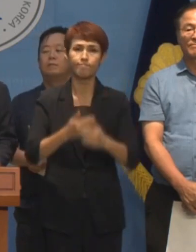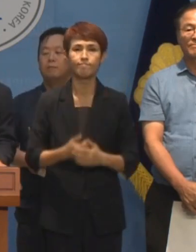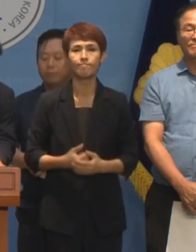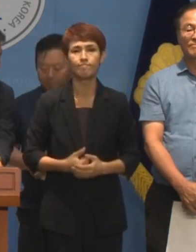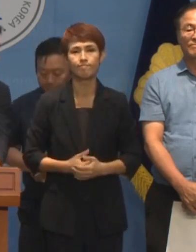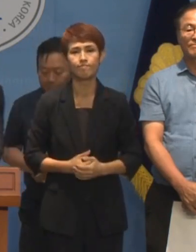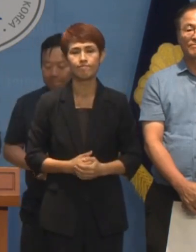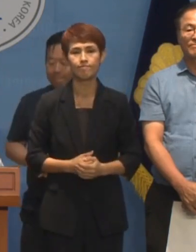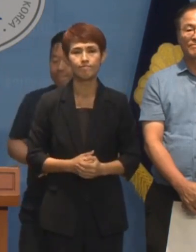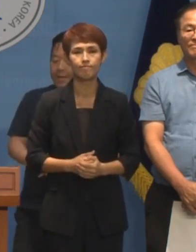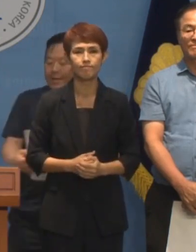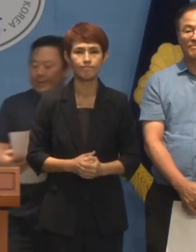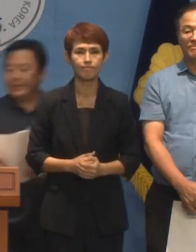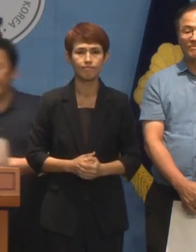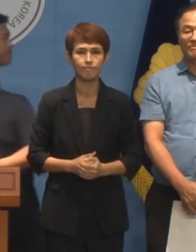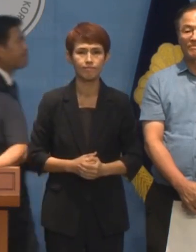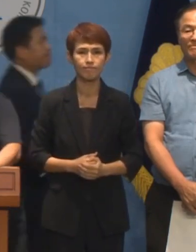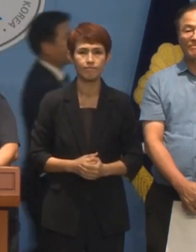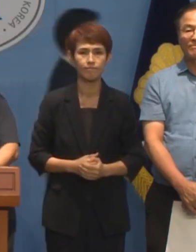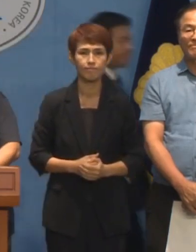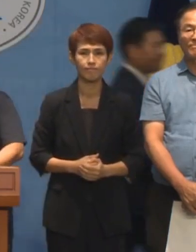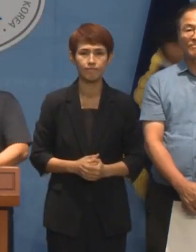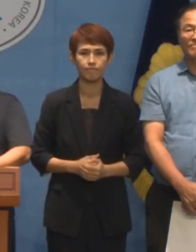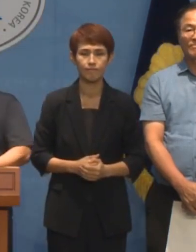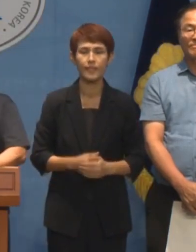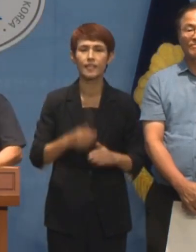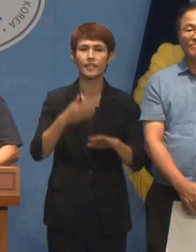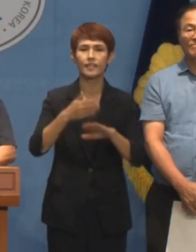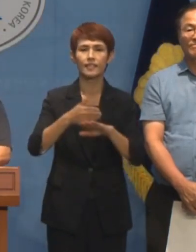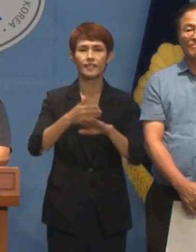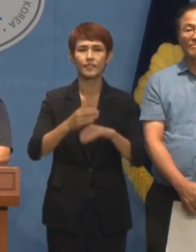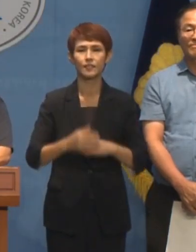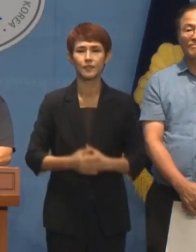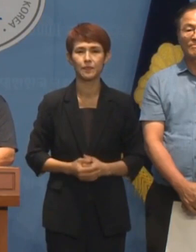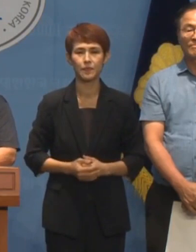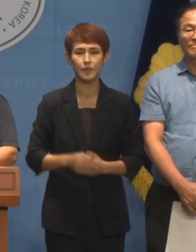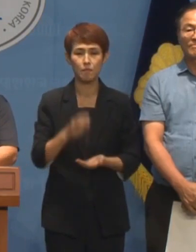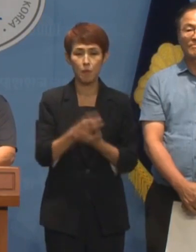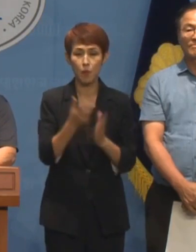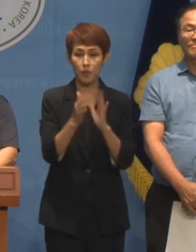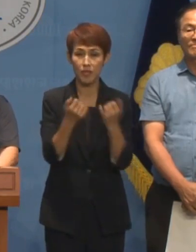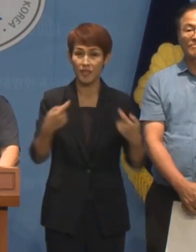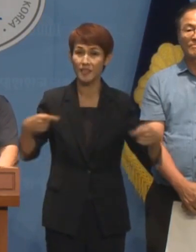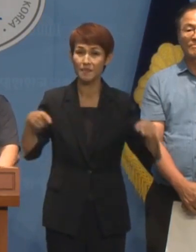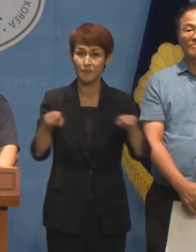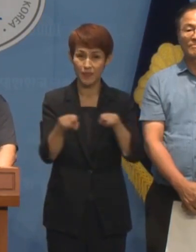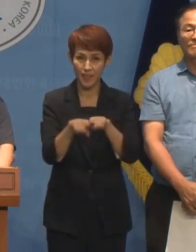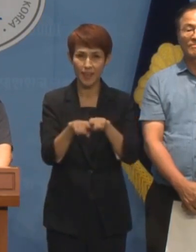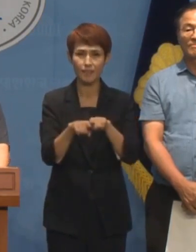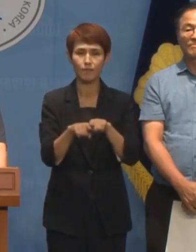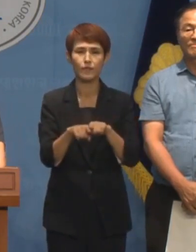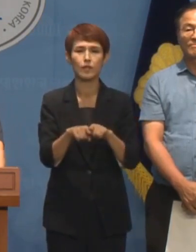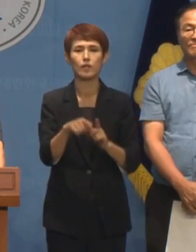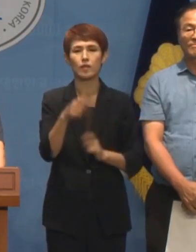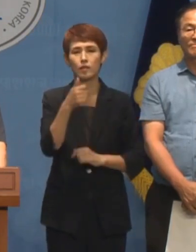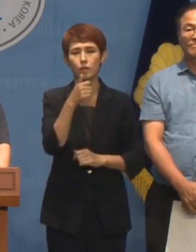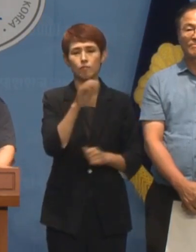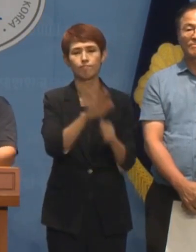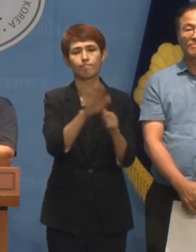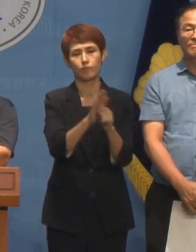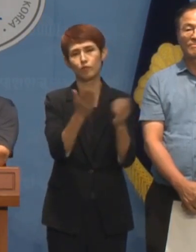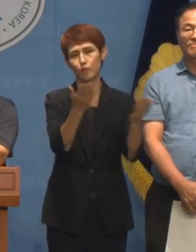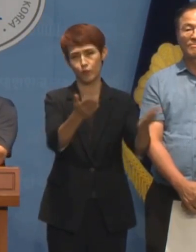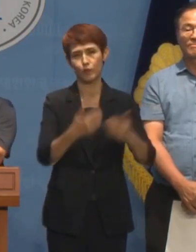부탁드립니다. 예, 오동현 변호사님 감사합니다. 여러 변호사님들과 함께 이분들을 공익변론에서